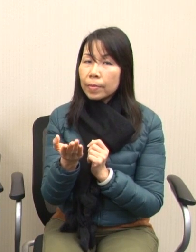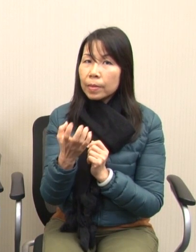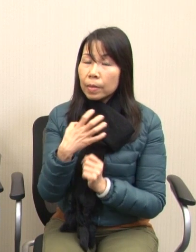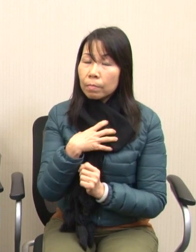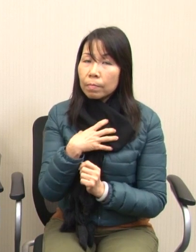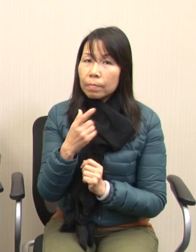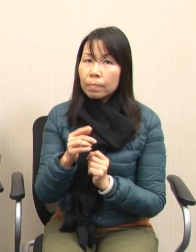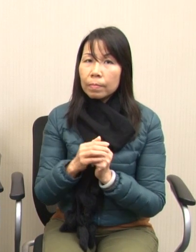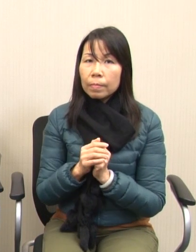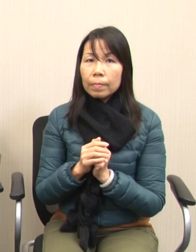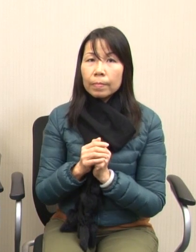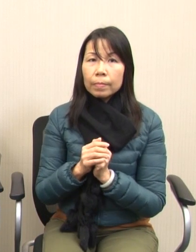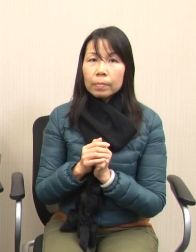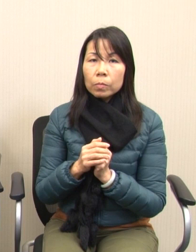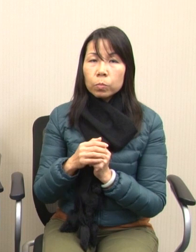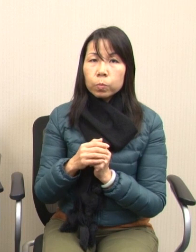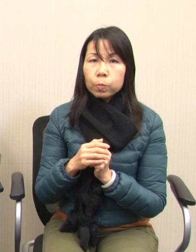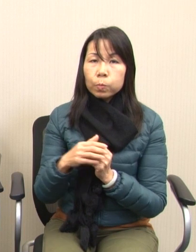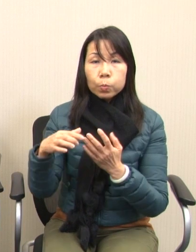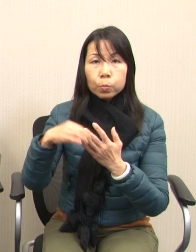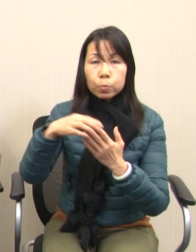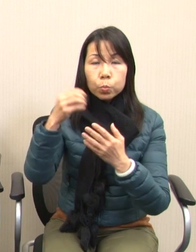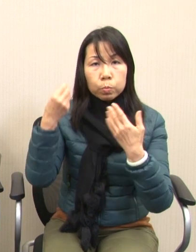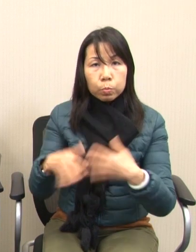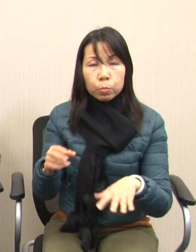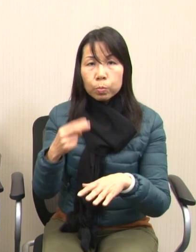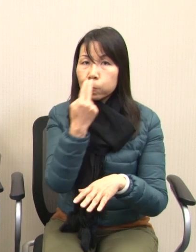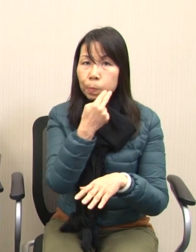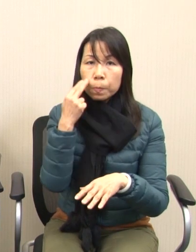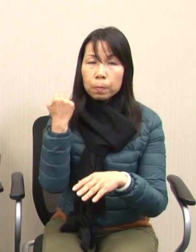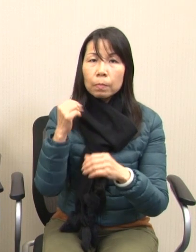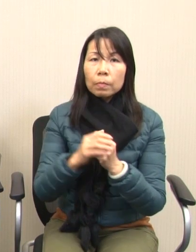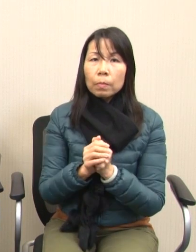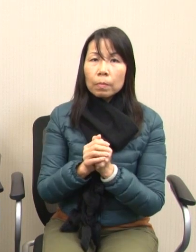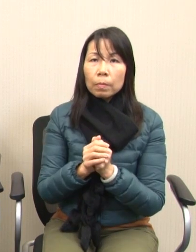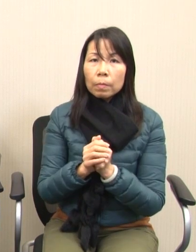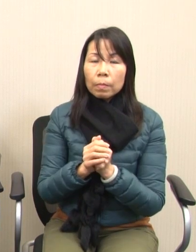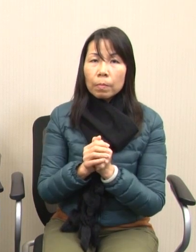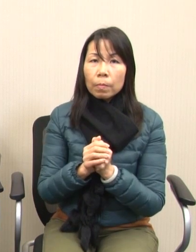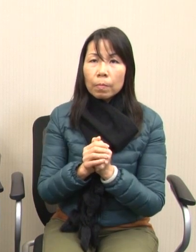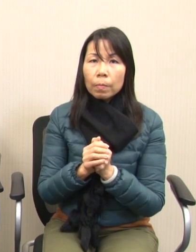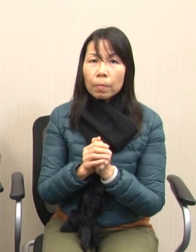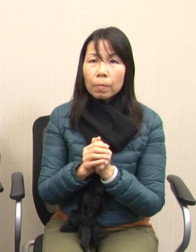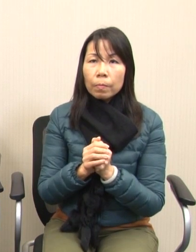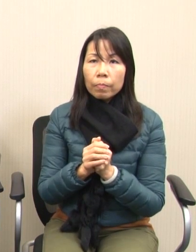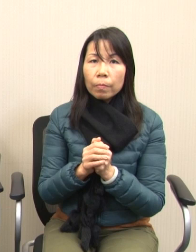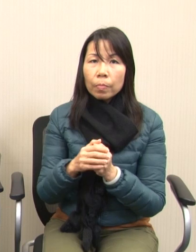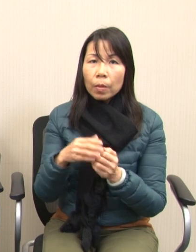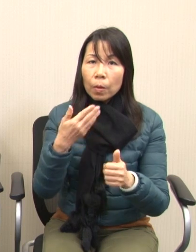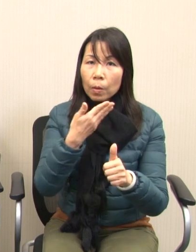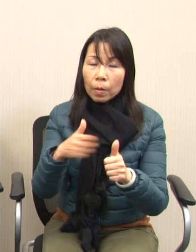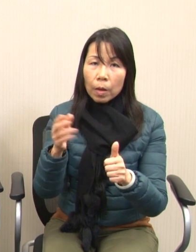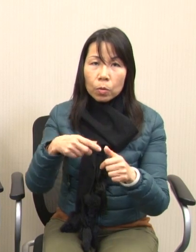為選咗曾俊華冇林鄭月娥，你係幸福啊？可